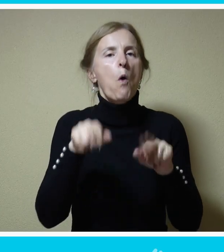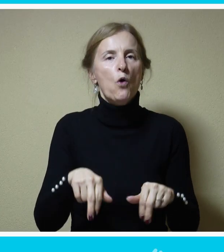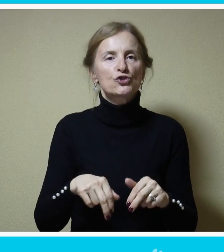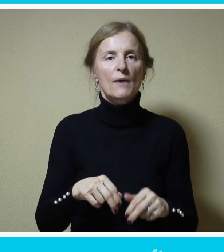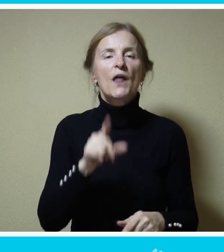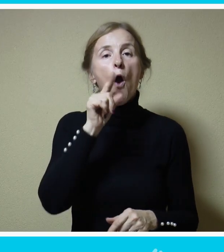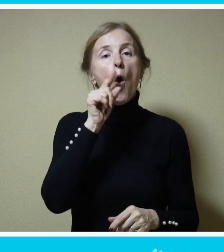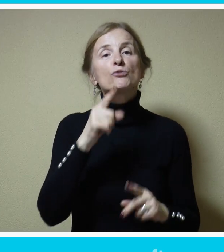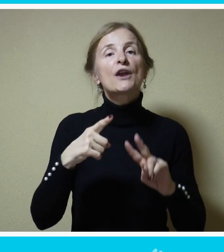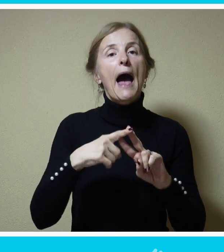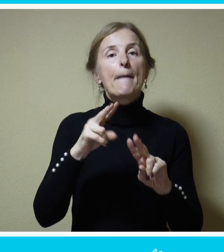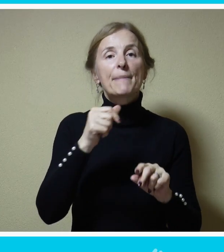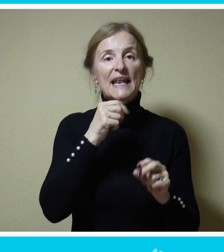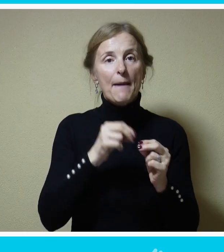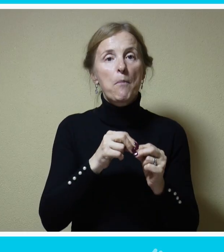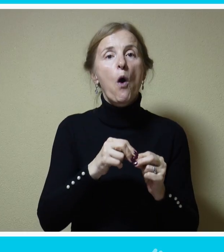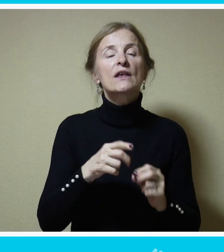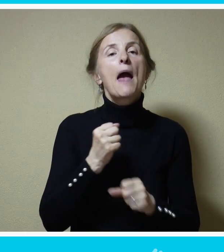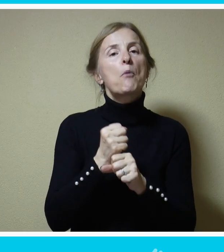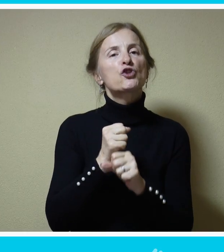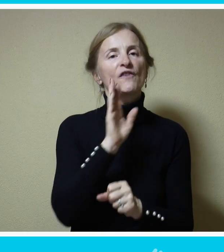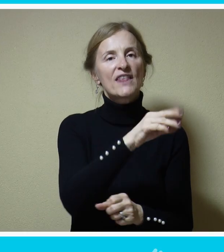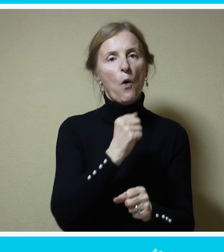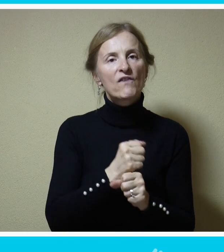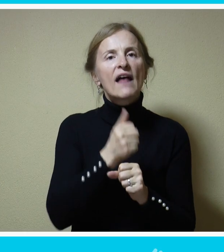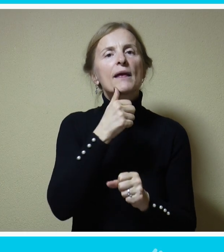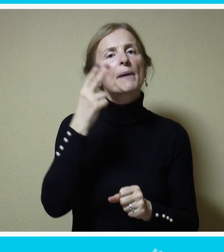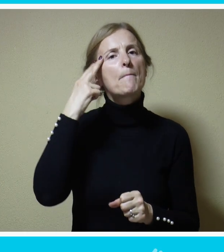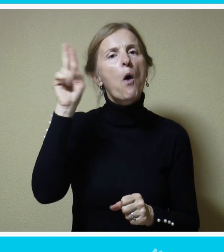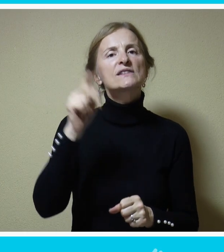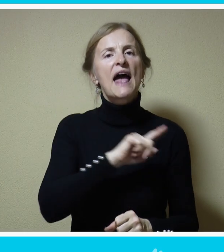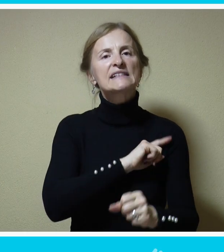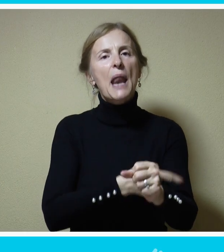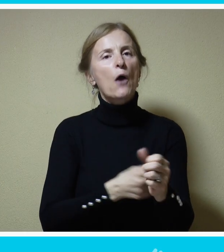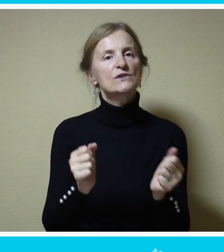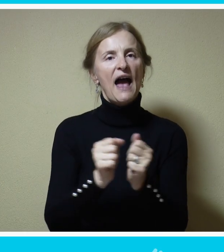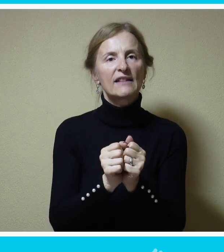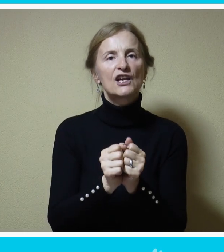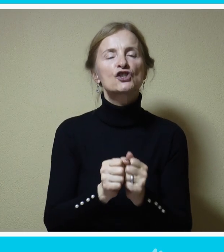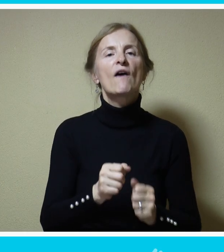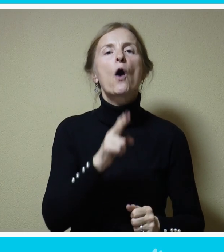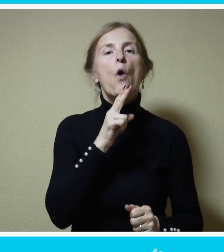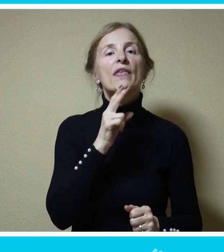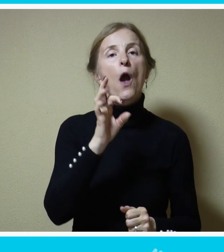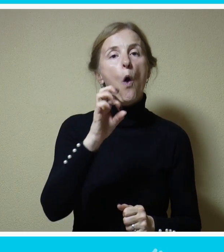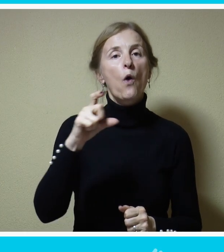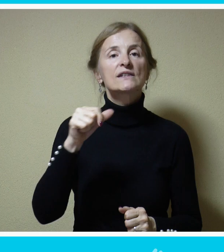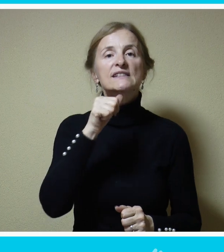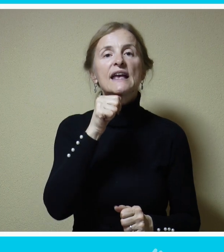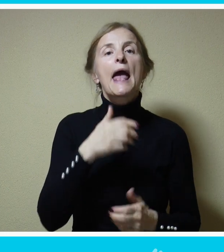može. Opština Priboj podržava njihov rad i prepoznaje snagu zajedništva koje osobama